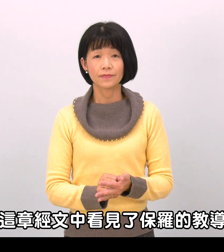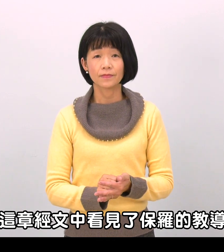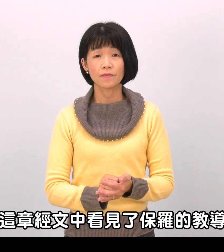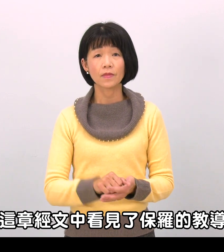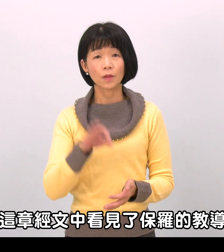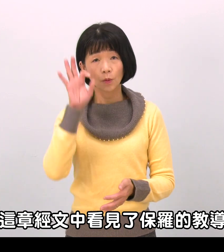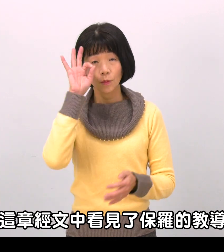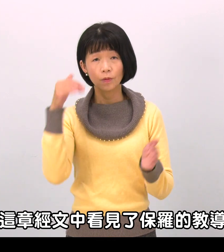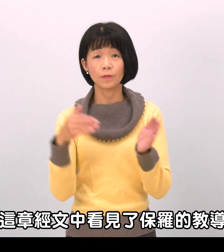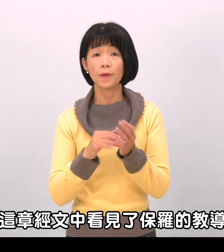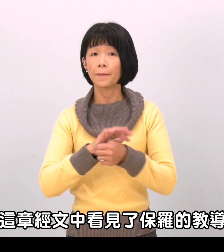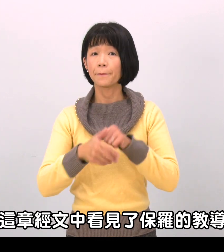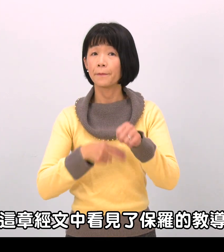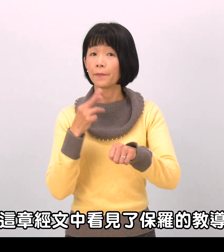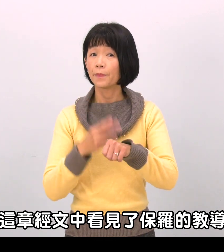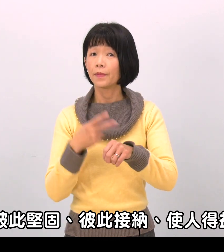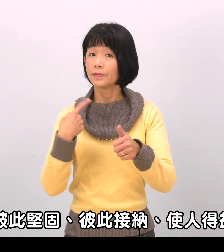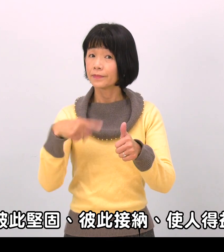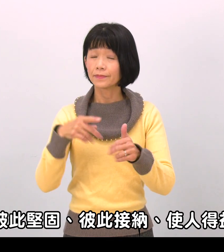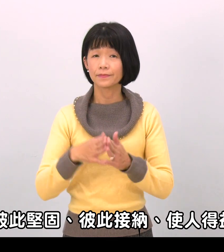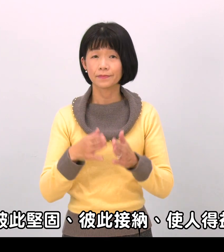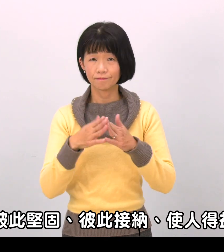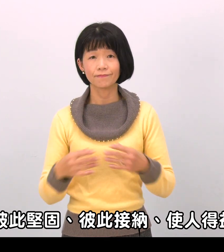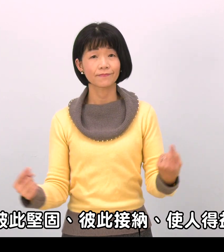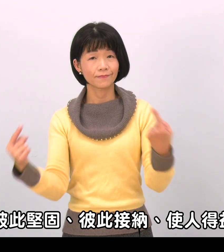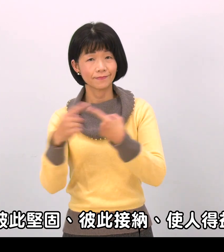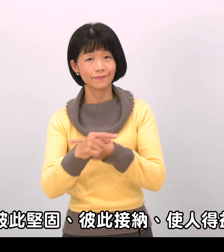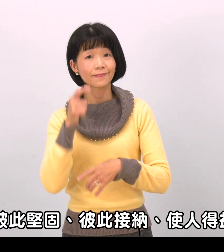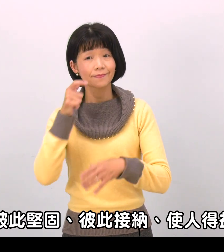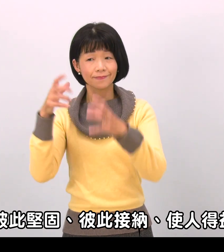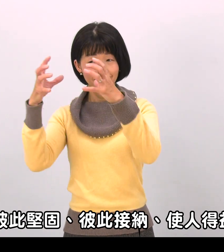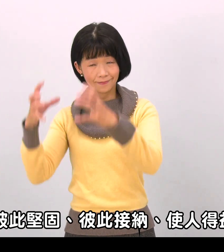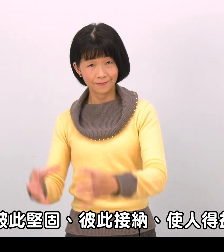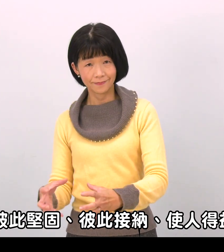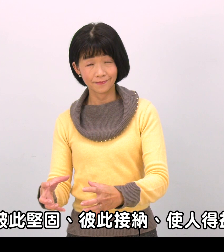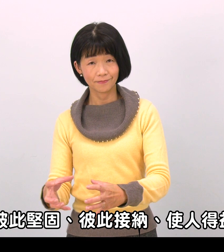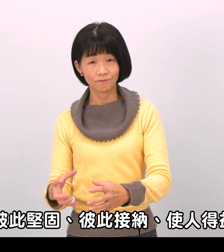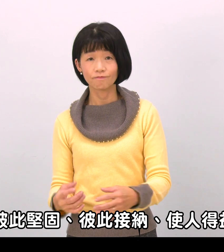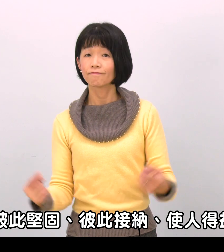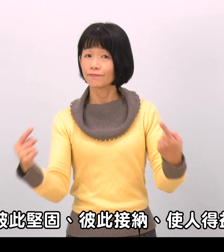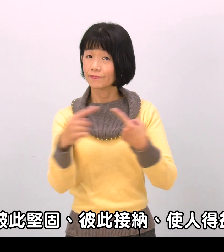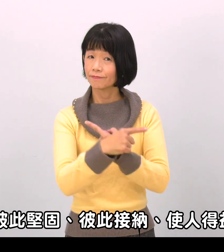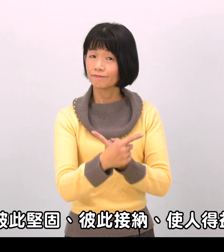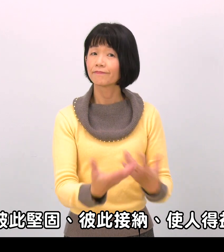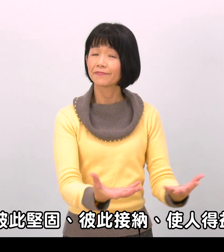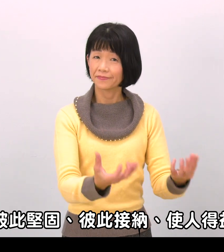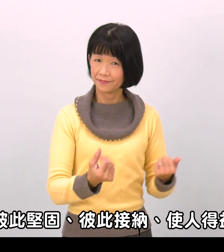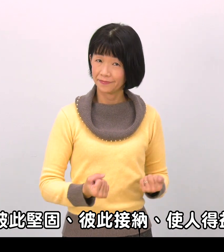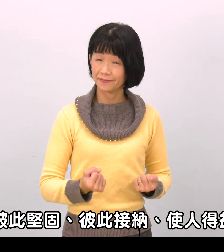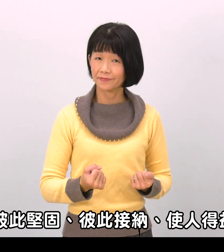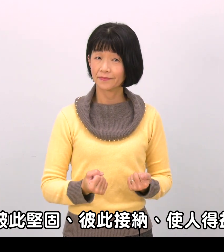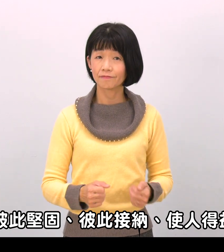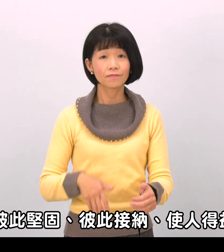了保罗的教导，要彼此兼顾，彼此接纳，使人得益